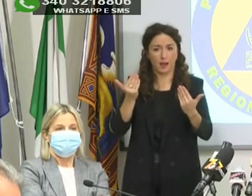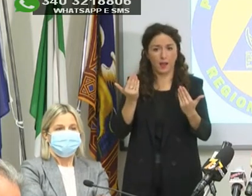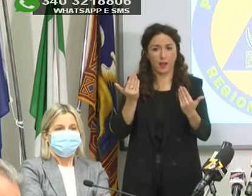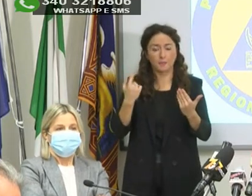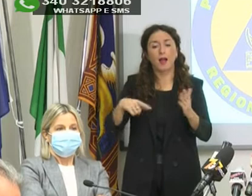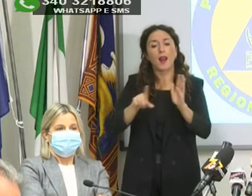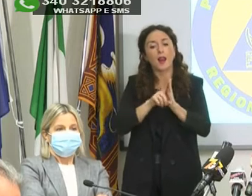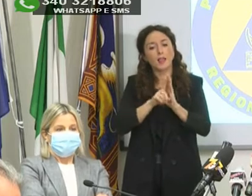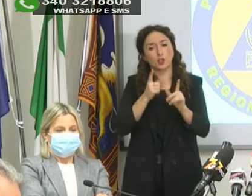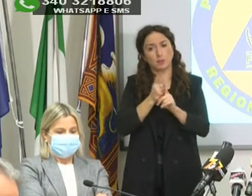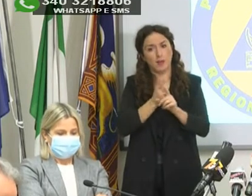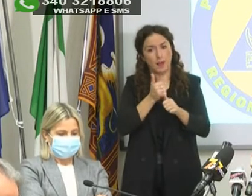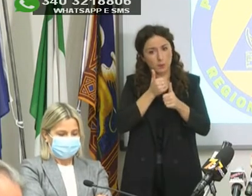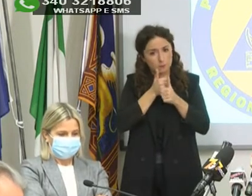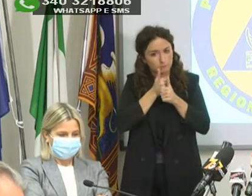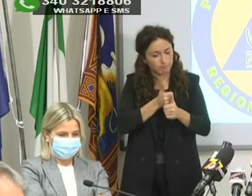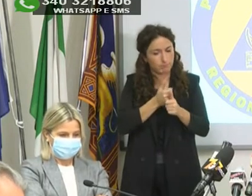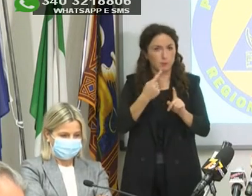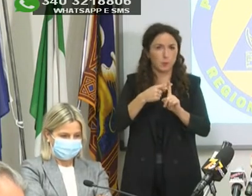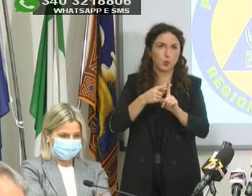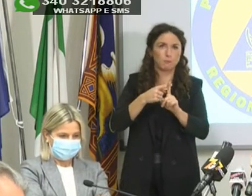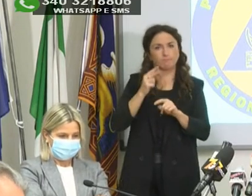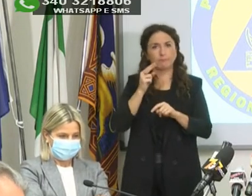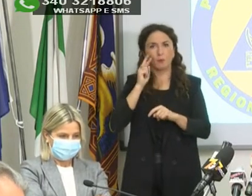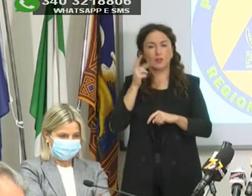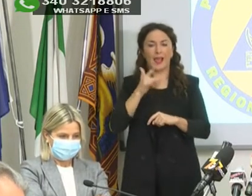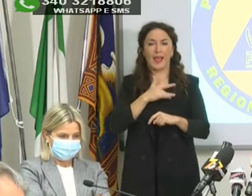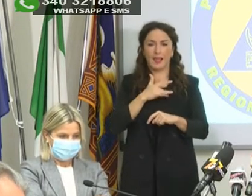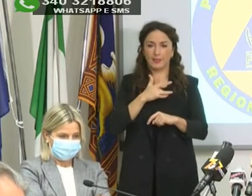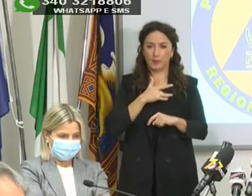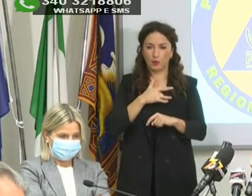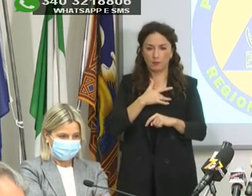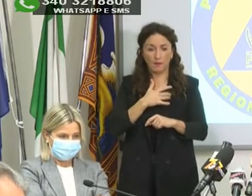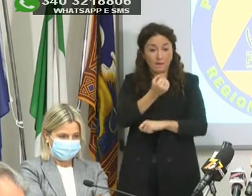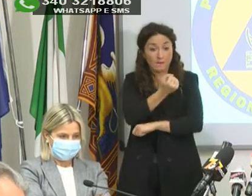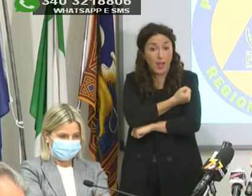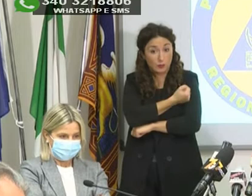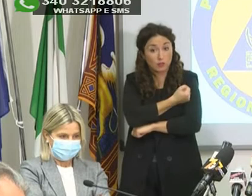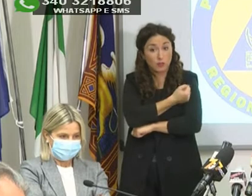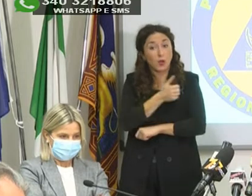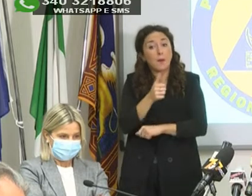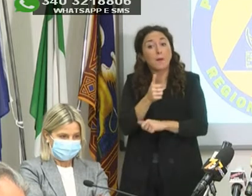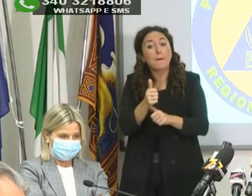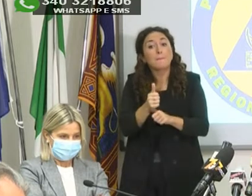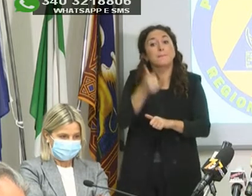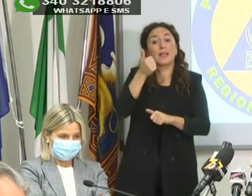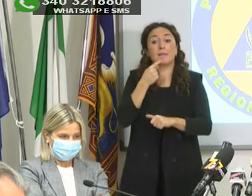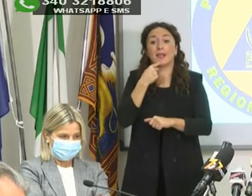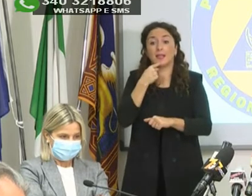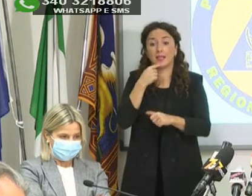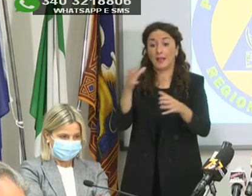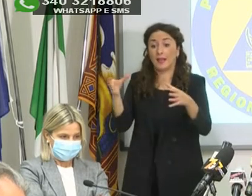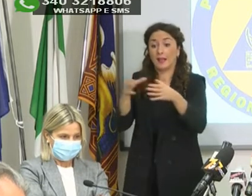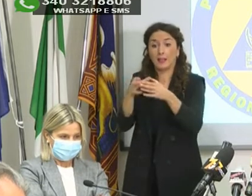chiamati per legge e anche per un aspetto etico, se permettete, a garantire la vaccinazione prima alle categorie